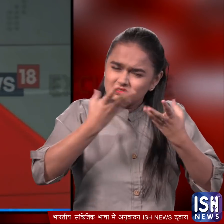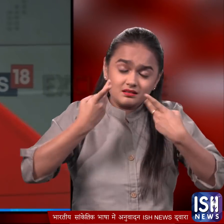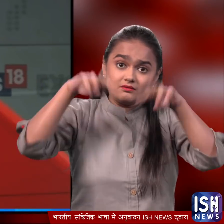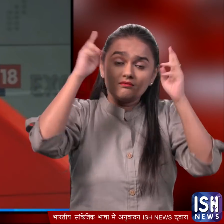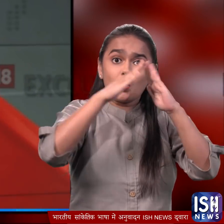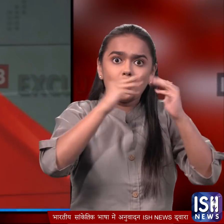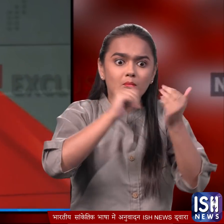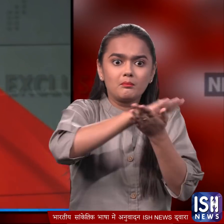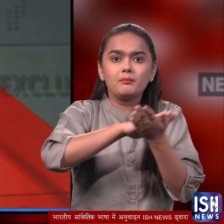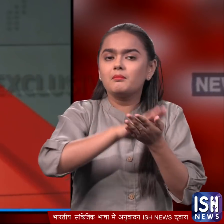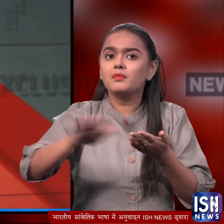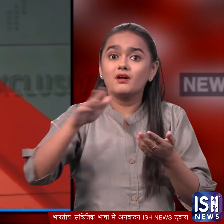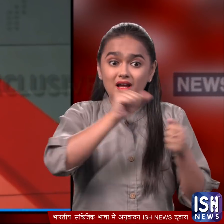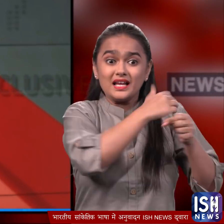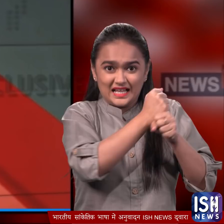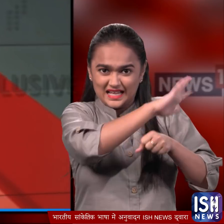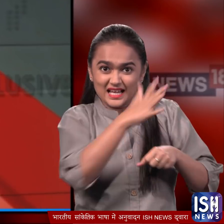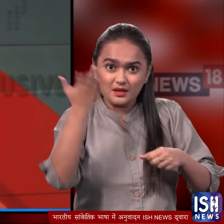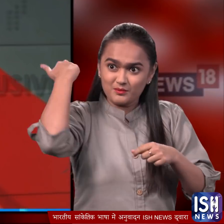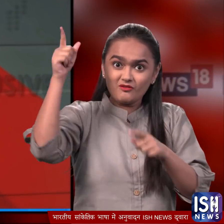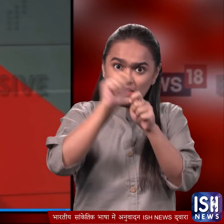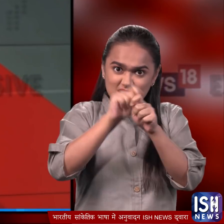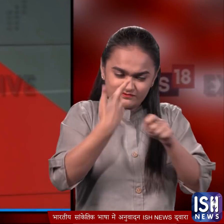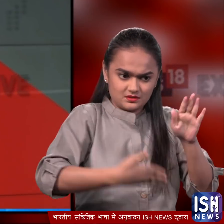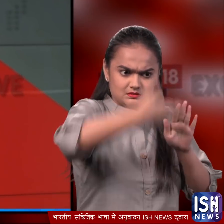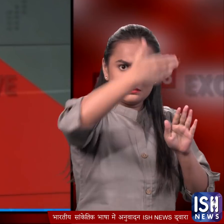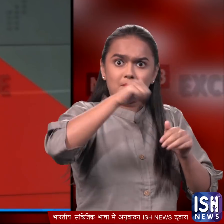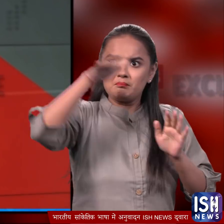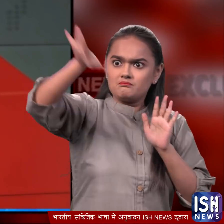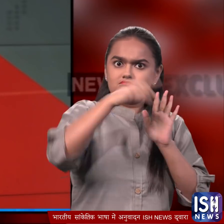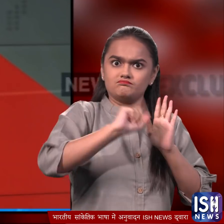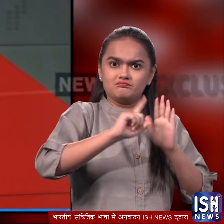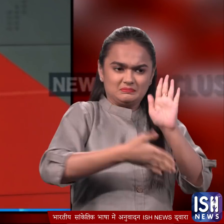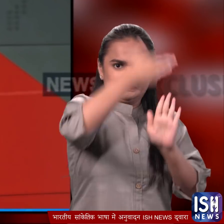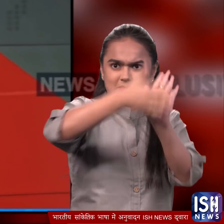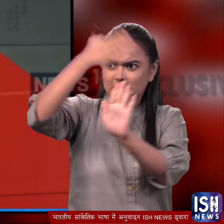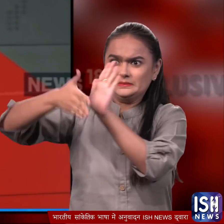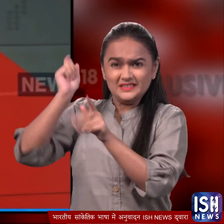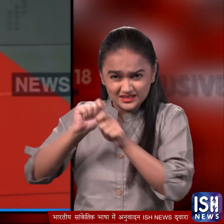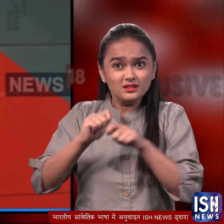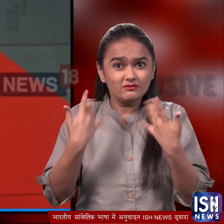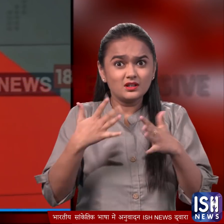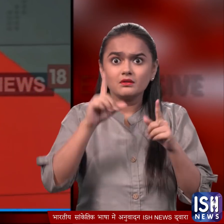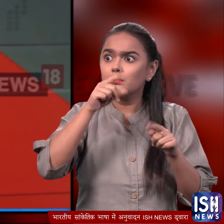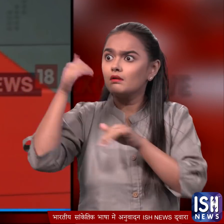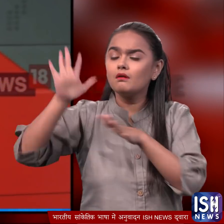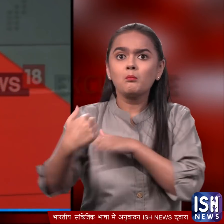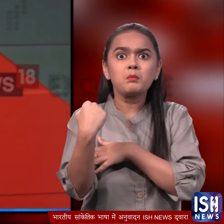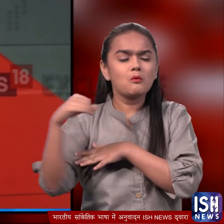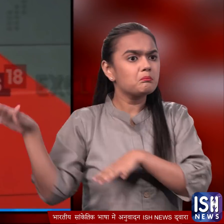गंगा की कटान से गांवों को बचाने के लिए पिछले साल जो तटबंध बनाया गया था वो भी नदी की धार के सामने बेकार साबित